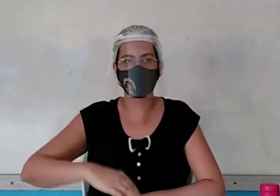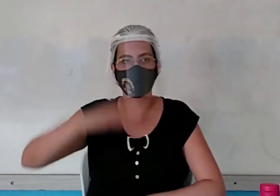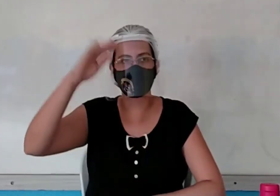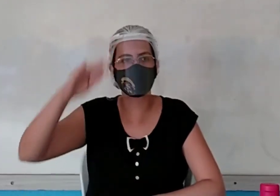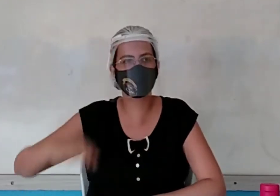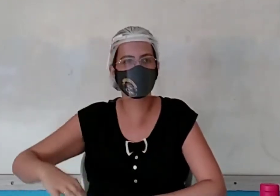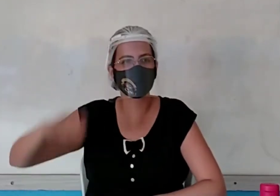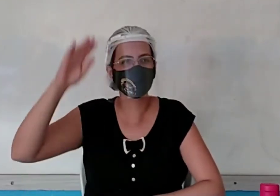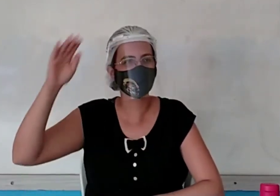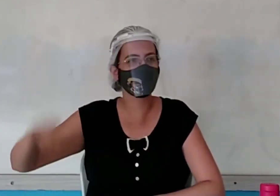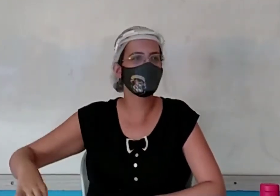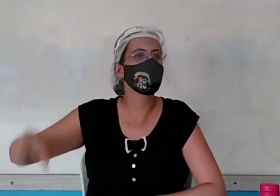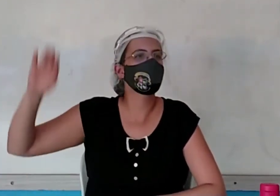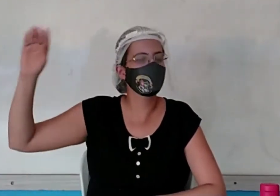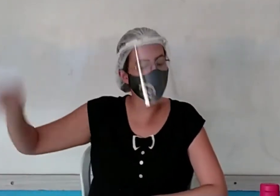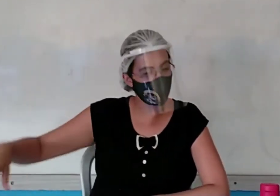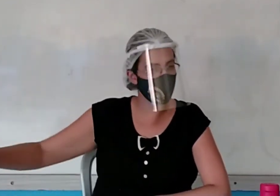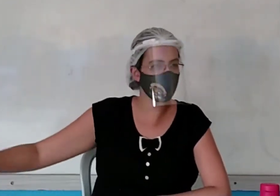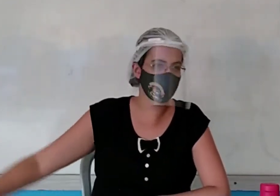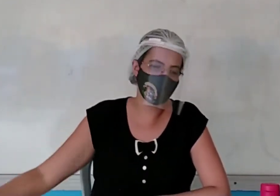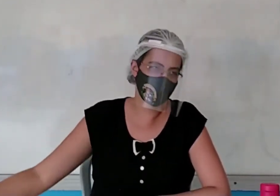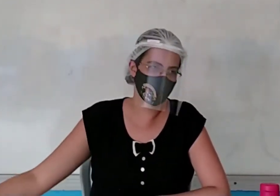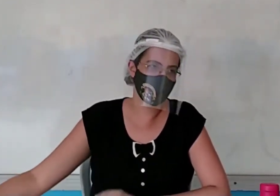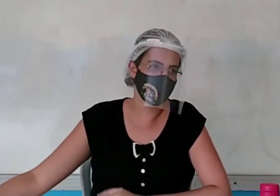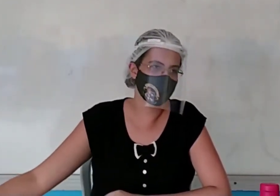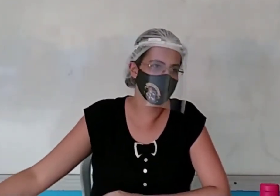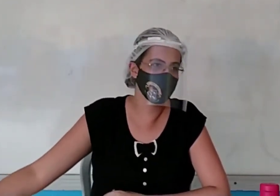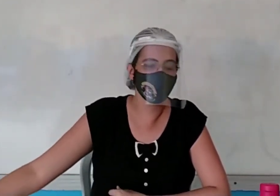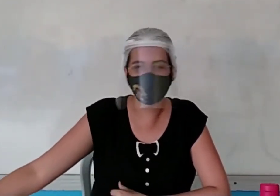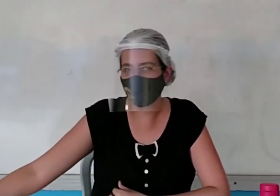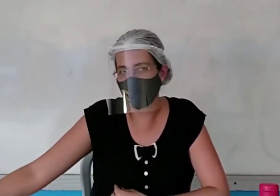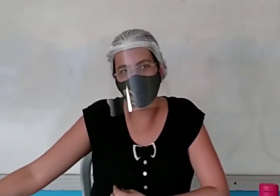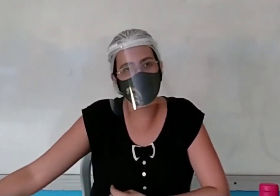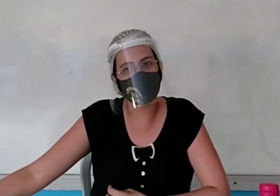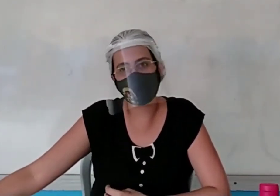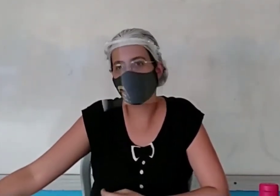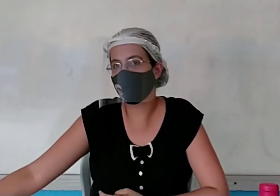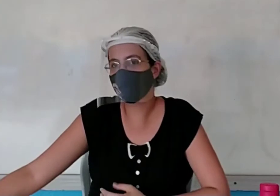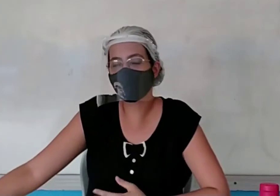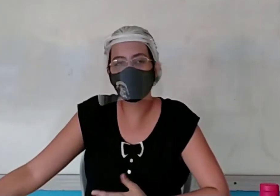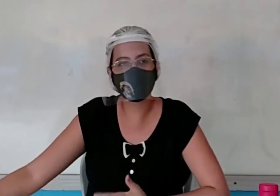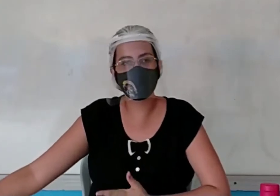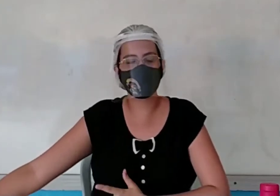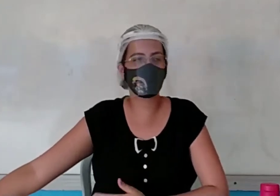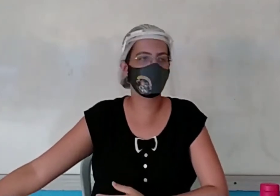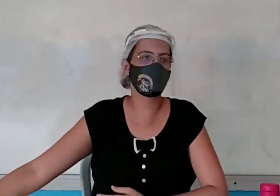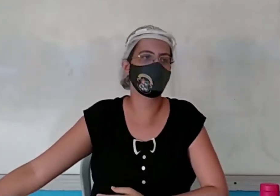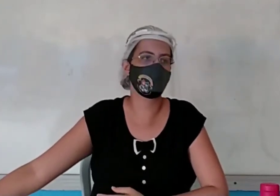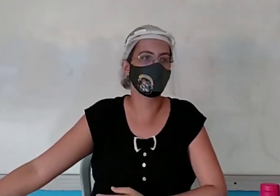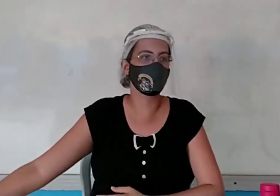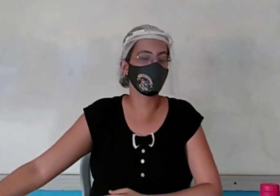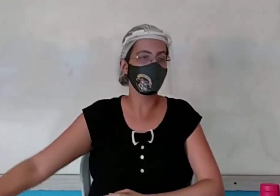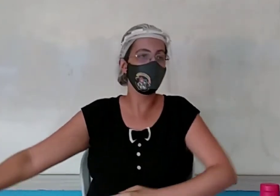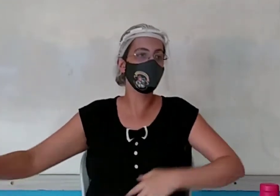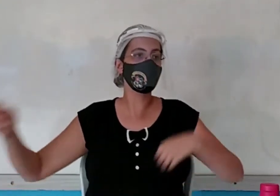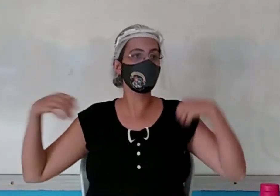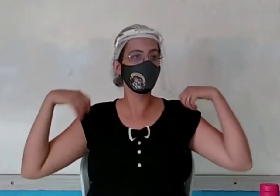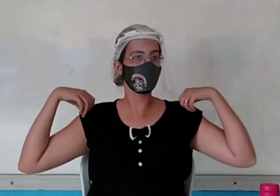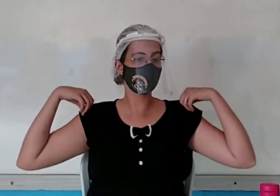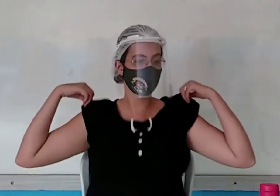calçadas? Tem como andar na calçada? Tem. Em nossa cidade, tem como te andar na calçada. Inclusive, a nossa